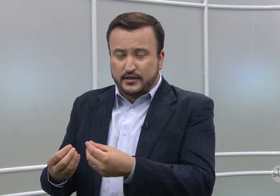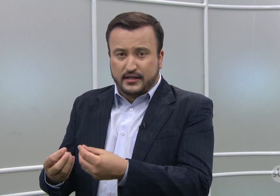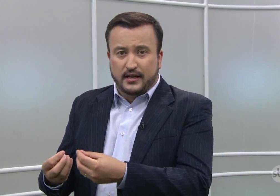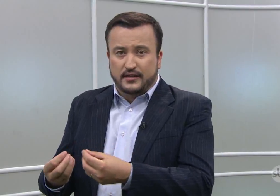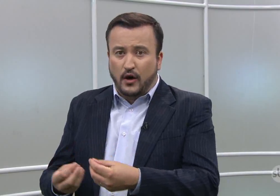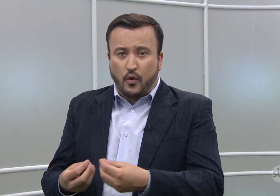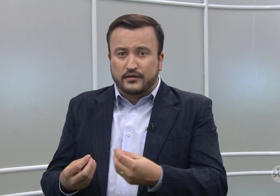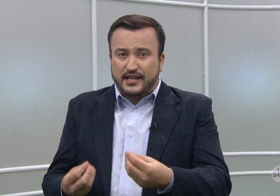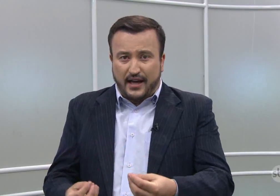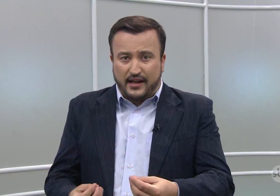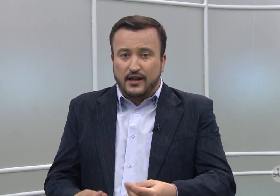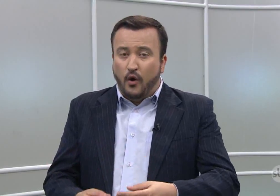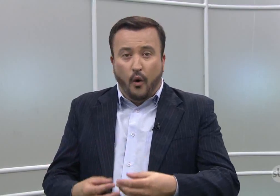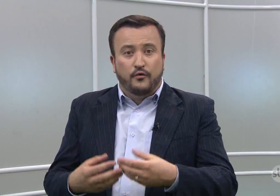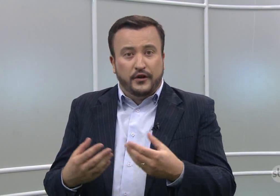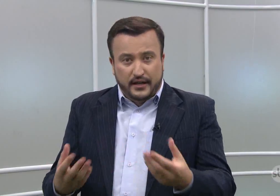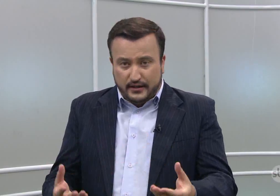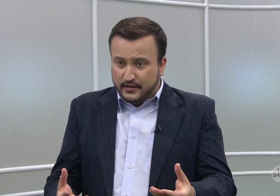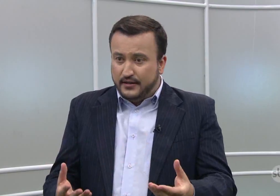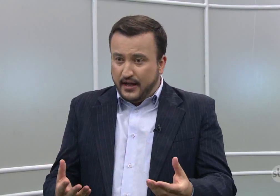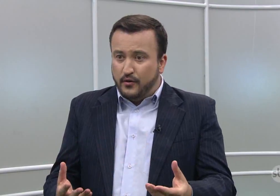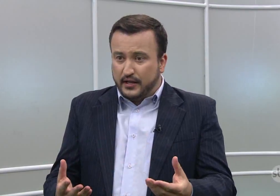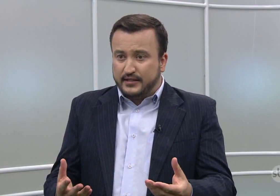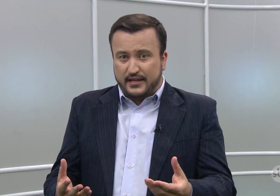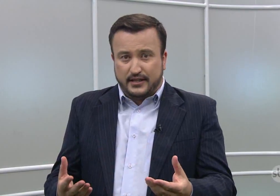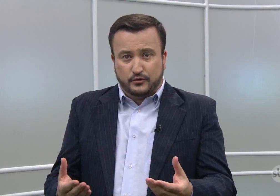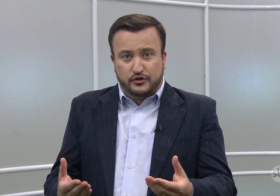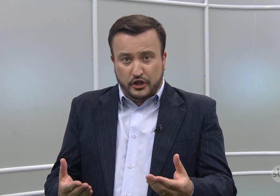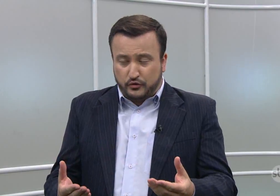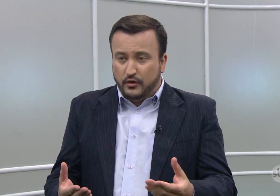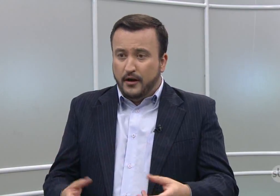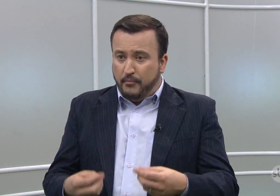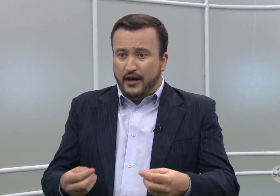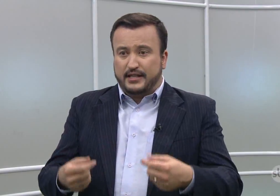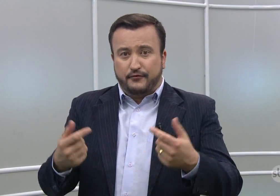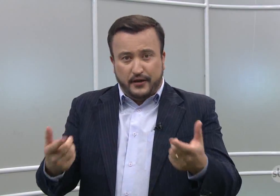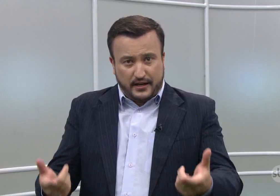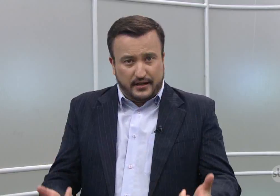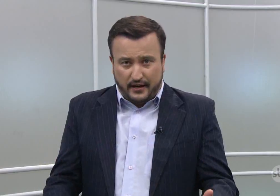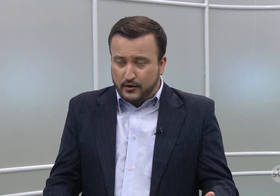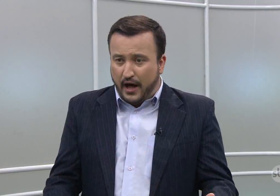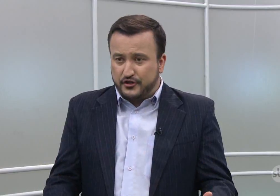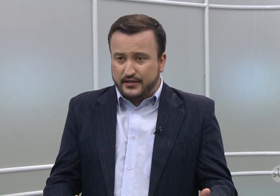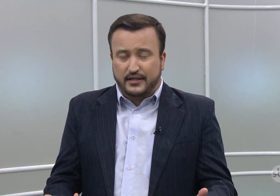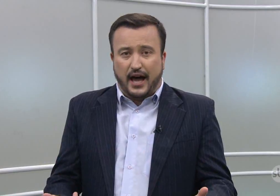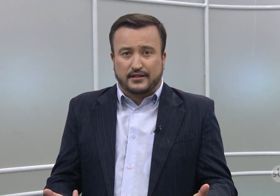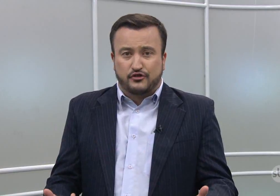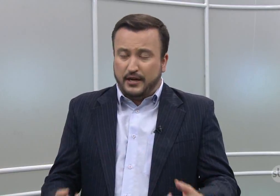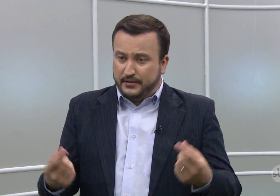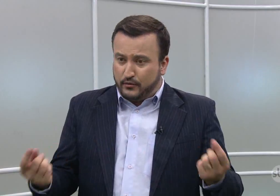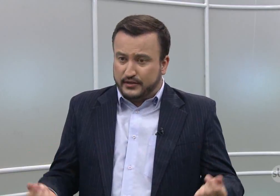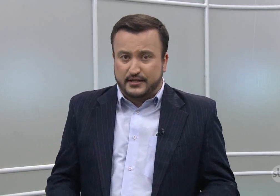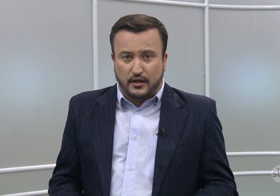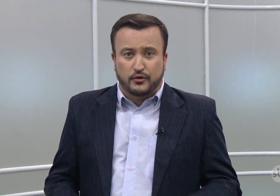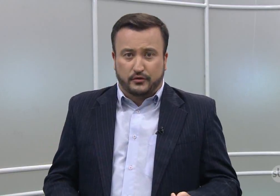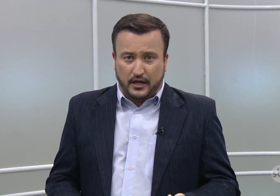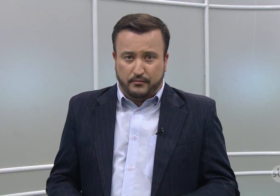que não conseguem ouvir o que está sendo dito, possam ver ali na linguagem de sinais. Já era por ter acontecido há muito tempo.